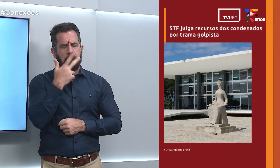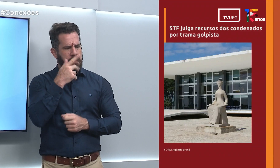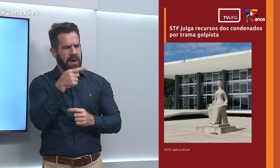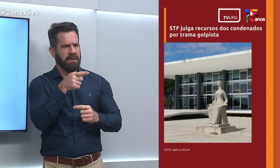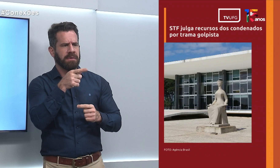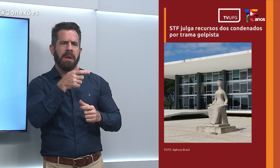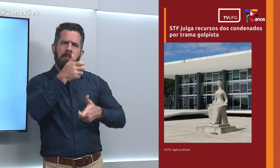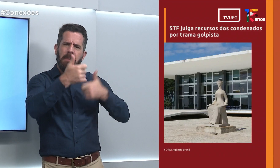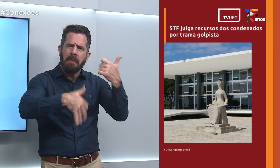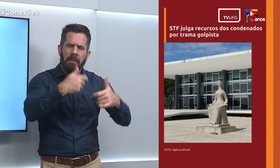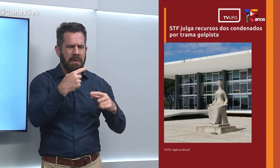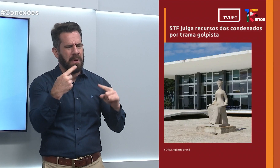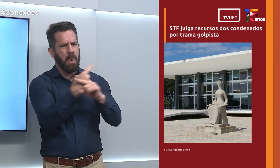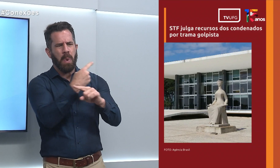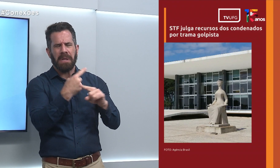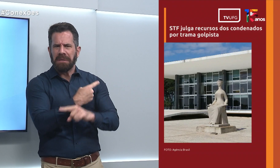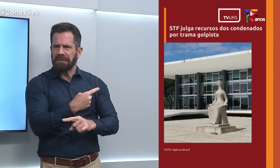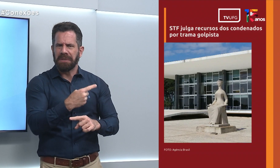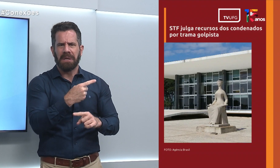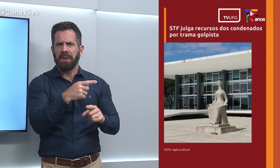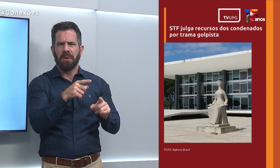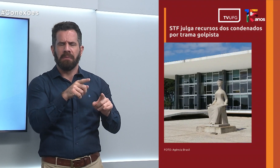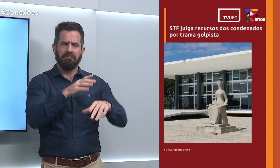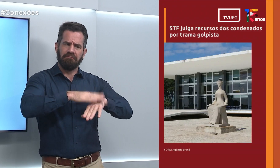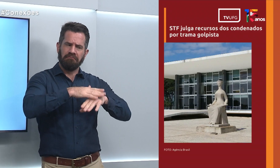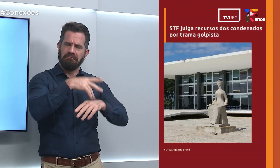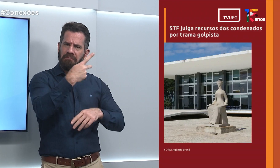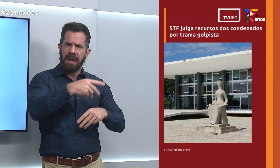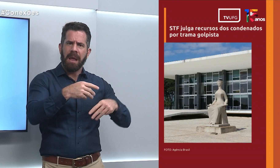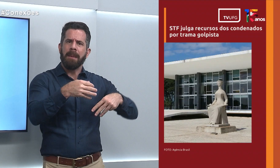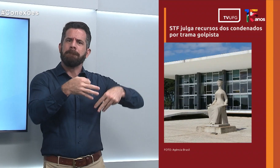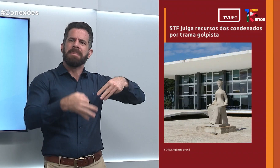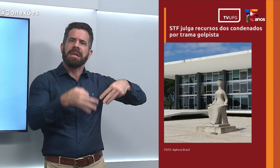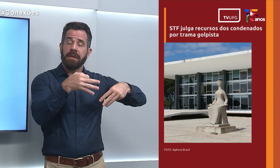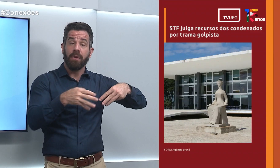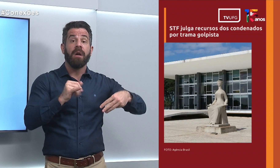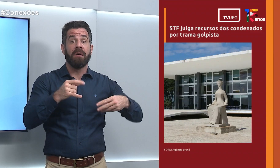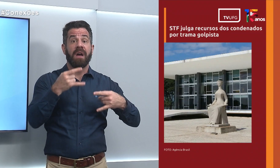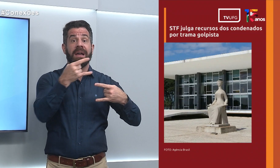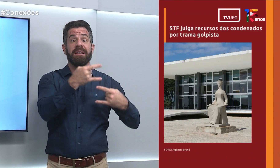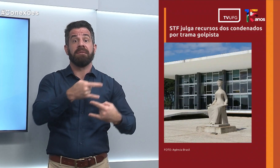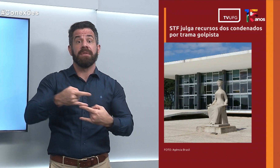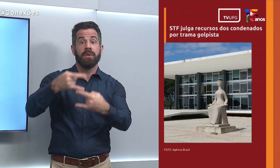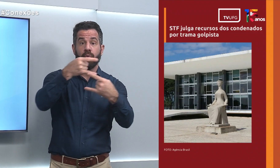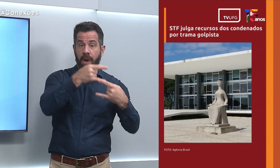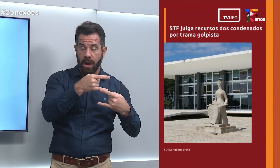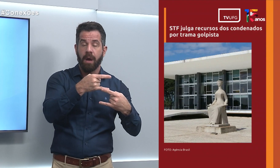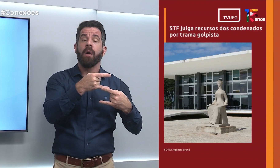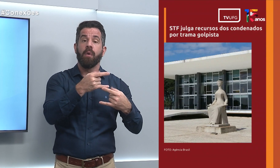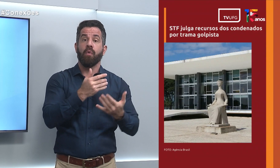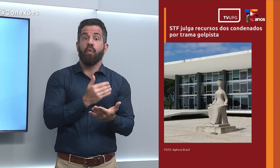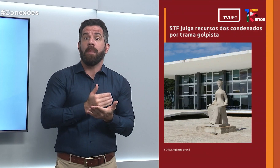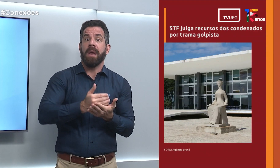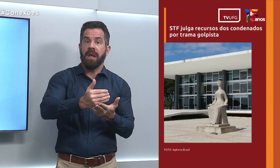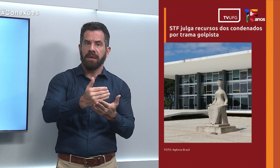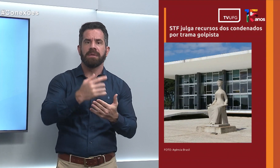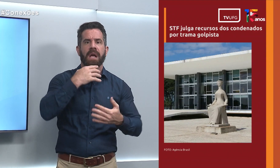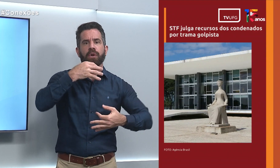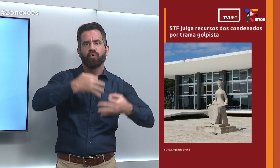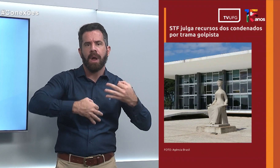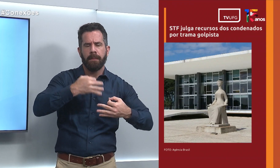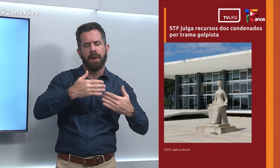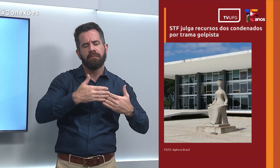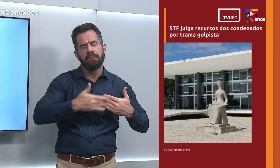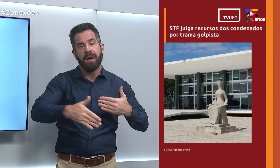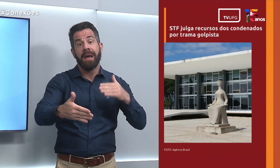do STF. O julgamento deve ser realizado de forma virtual e pode seguir até a próxima sexta-feira, dia 14